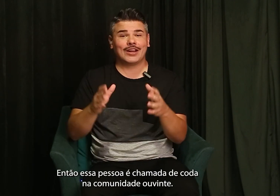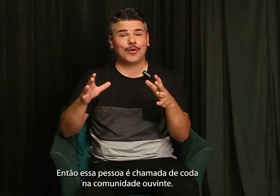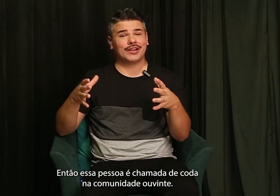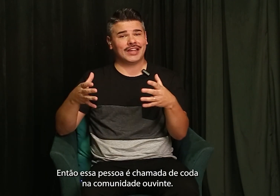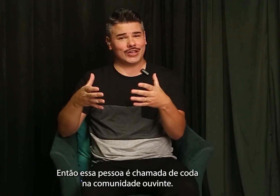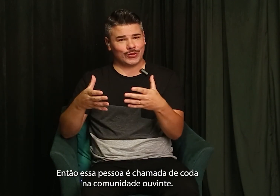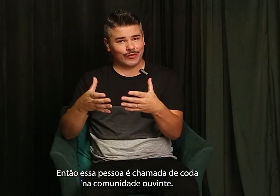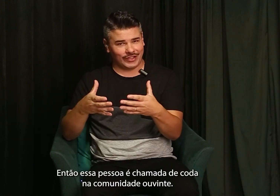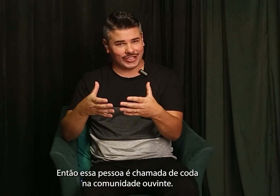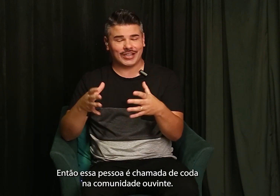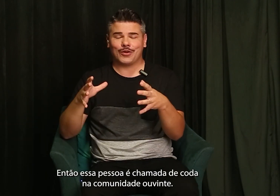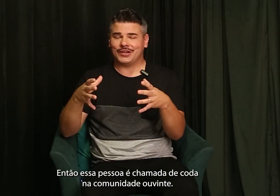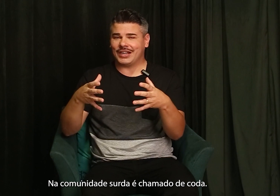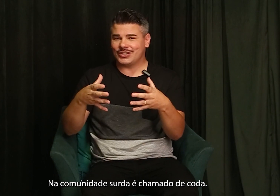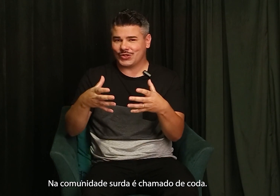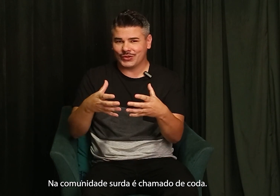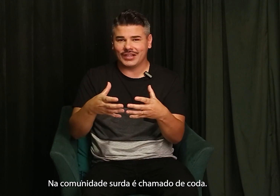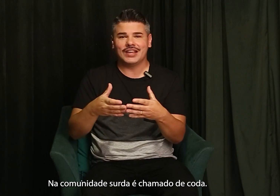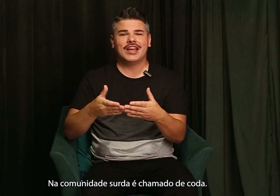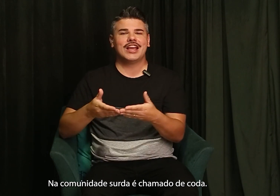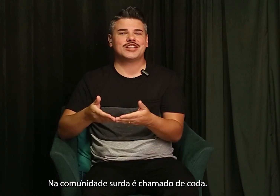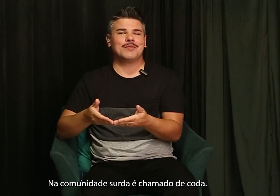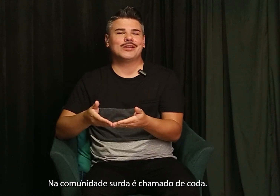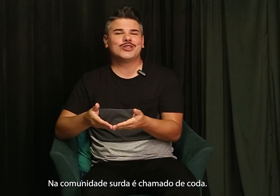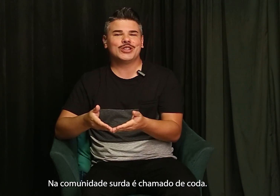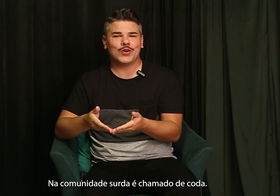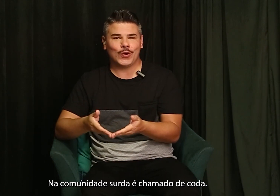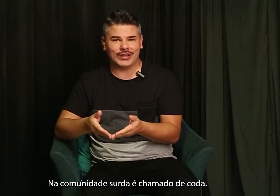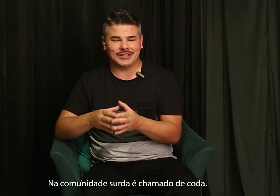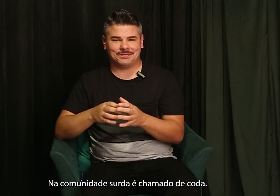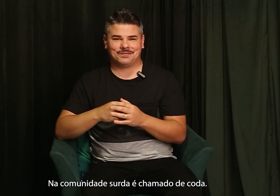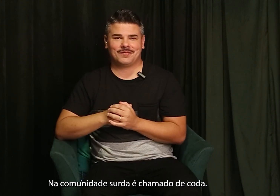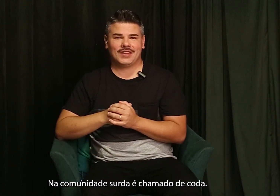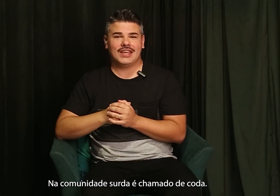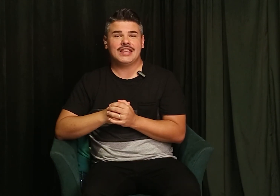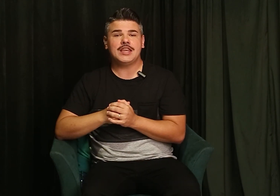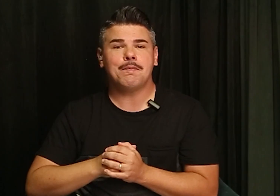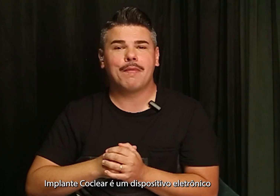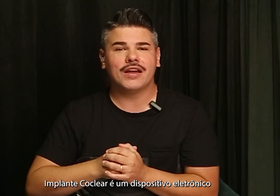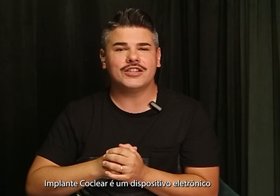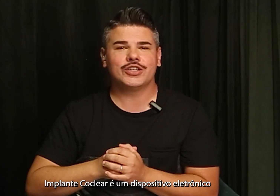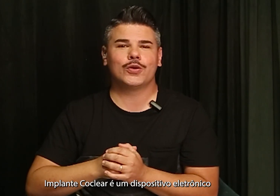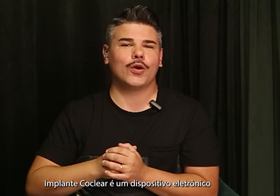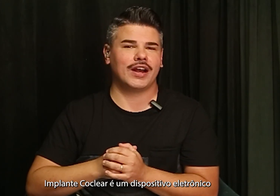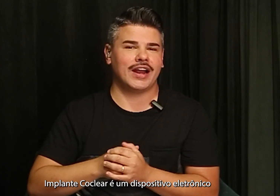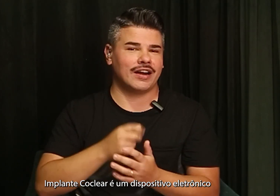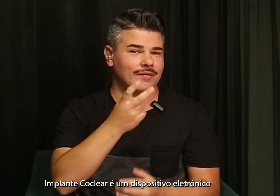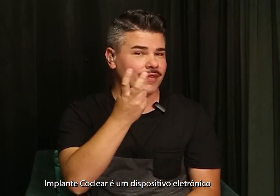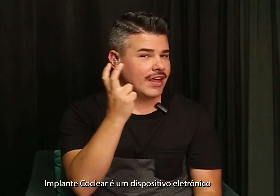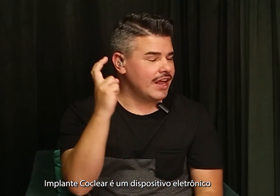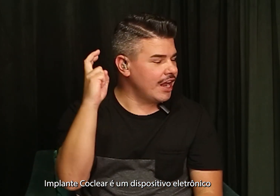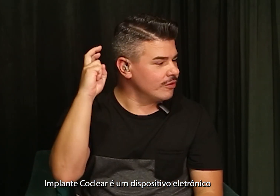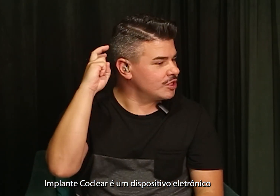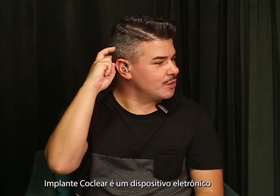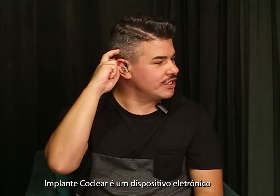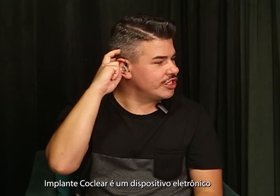Na comunidade ouvinte, na comunidade surda, é chamado de coda. Implante coclear. É um